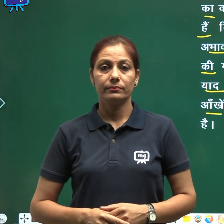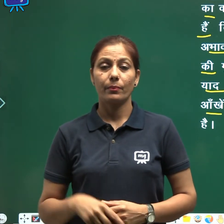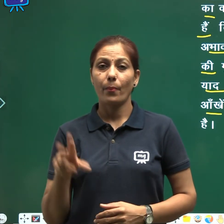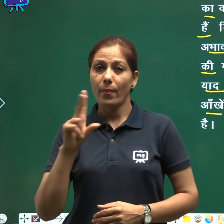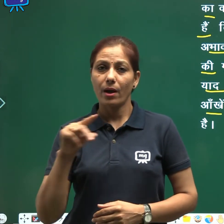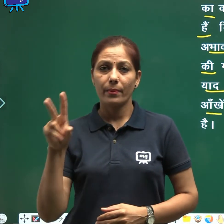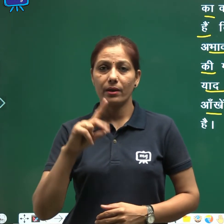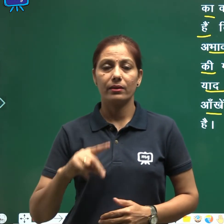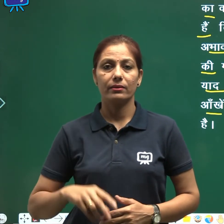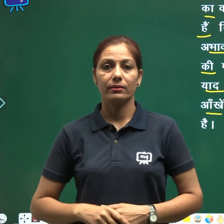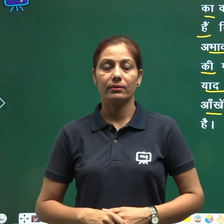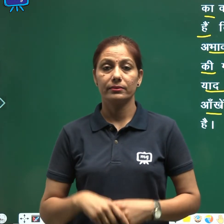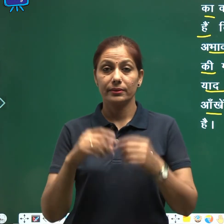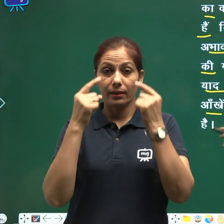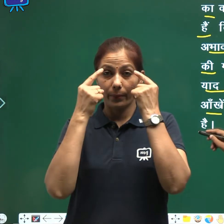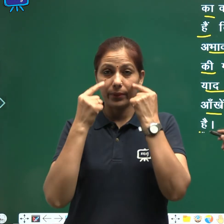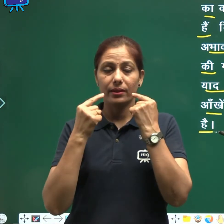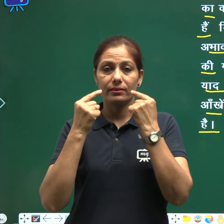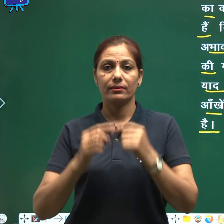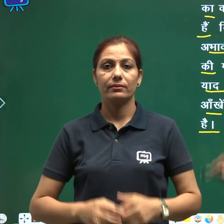बार बार भर आती है,